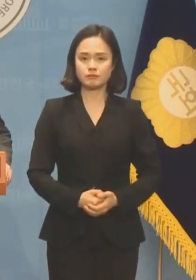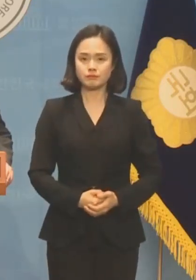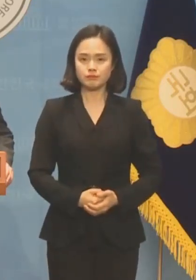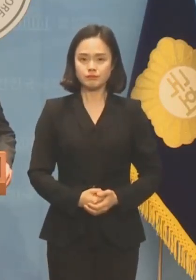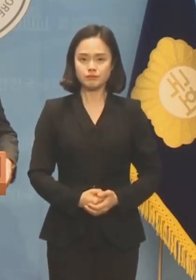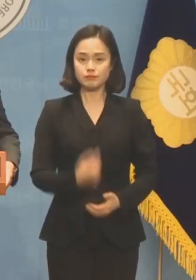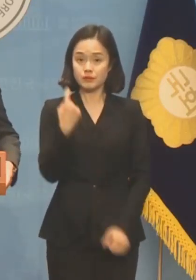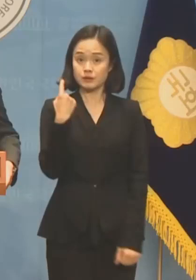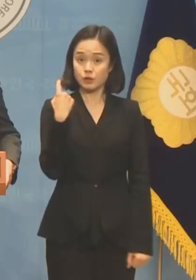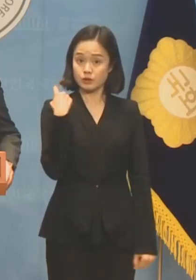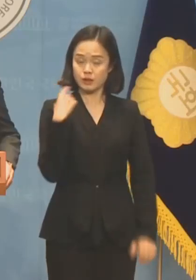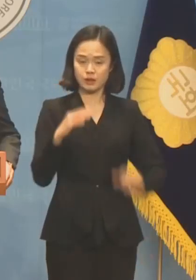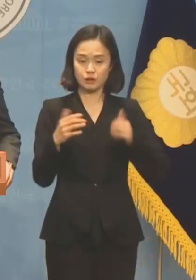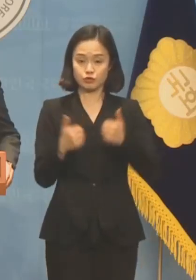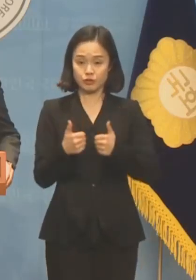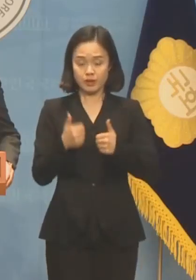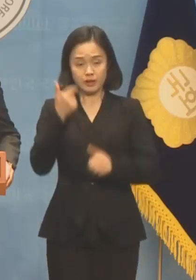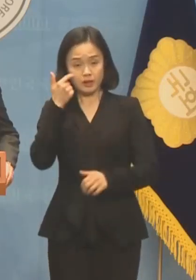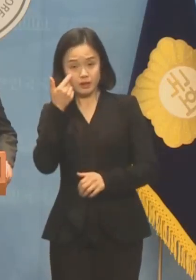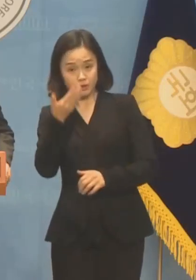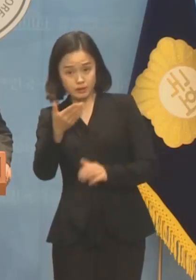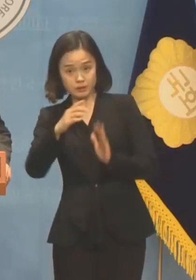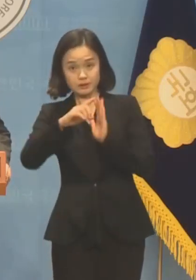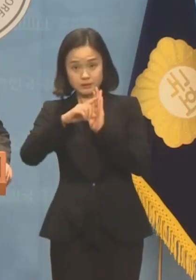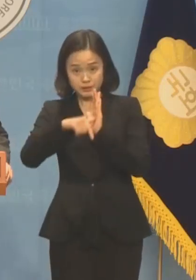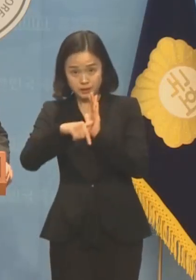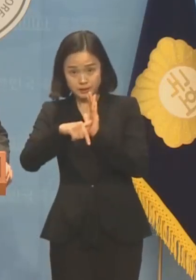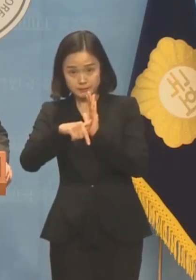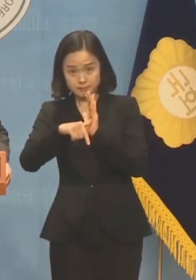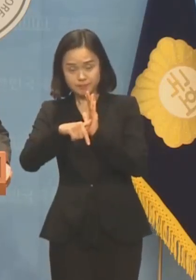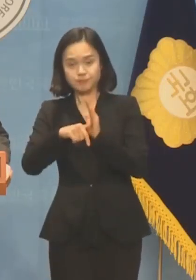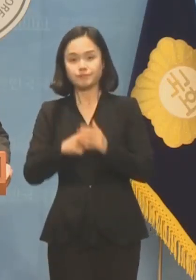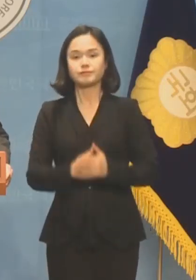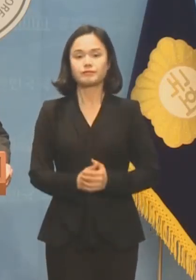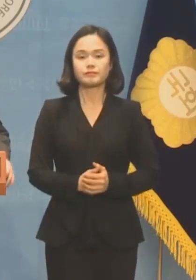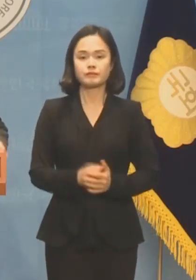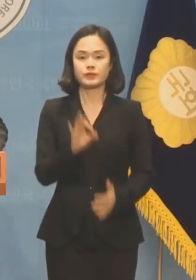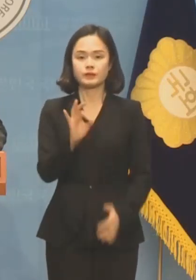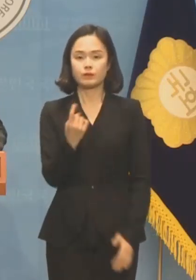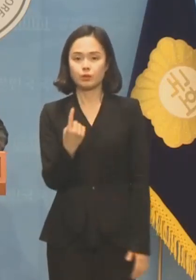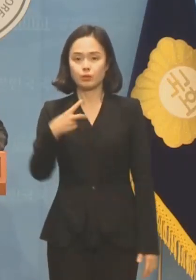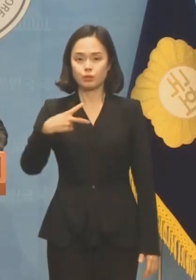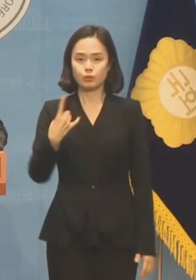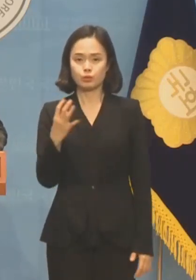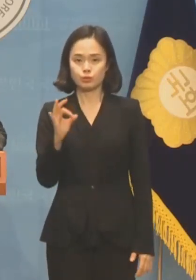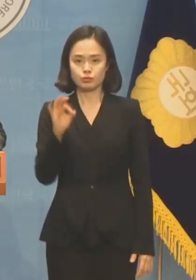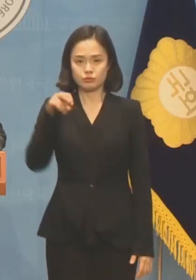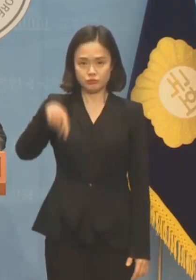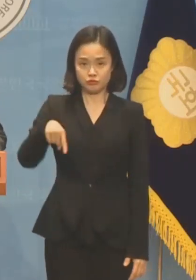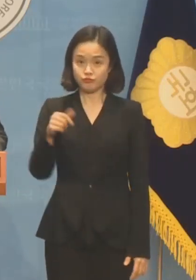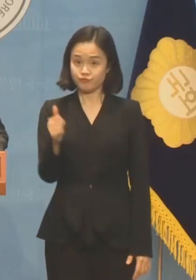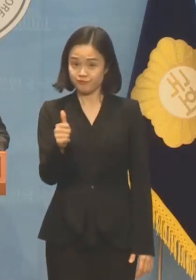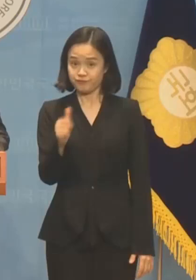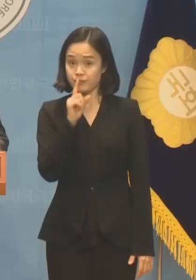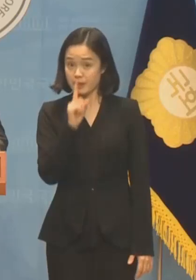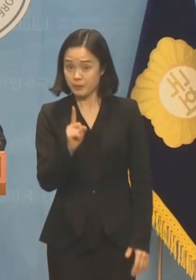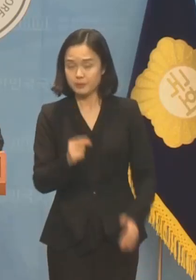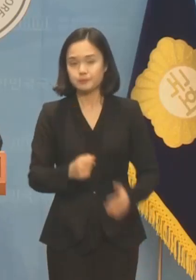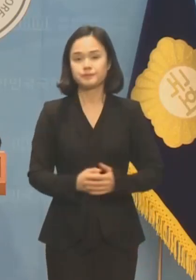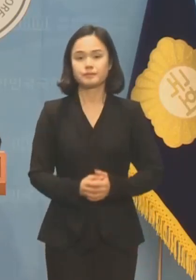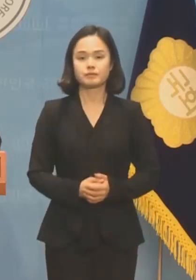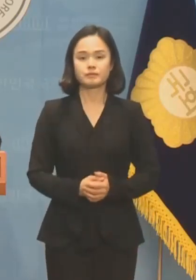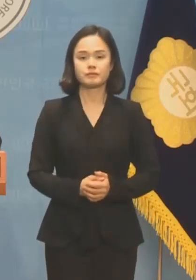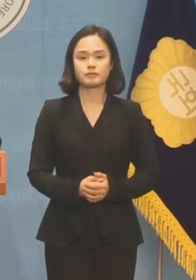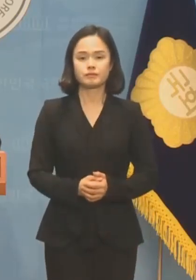어제 국회 현안 질의에서 오동수 공수처장은 서부지법에 체포영장을 청구하기 전에